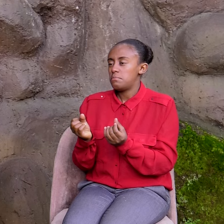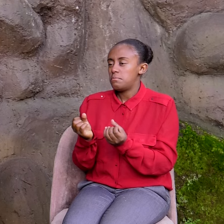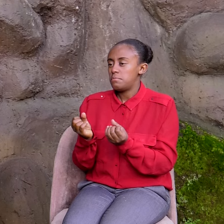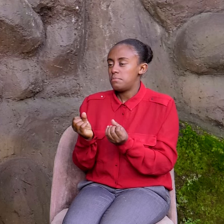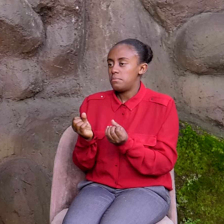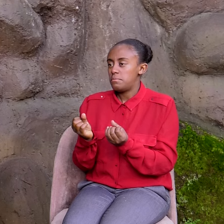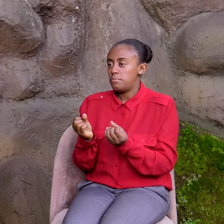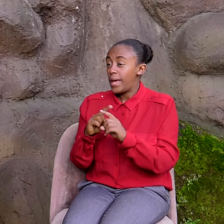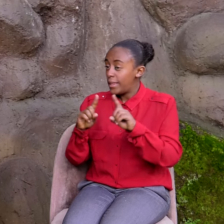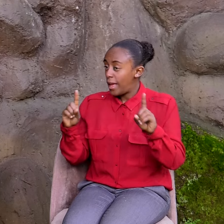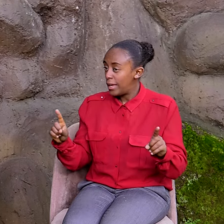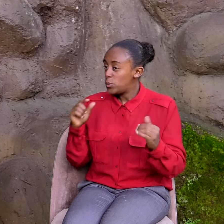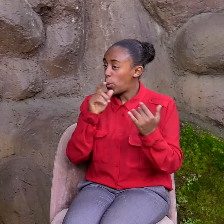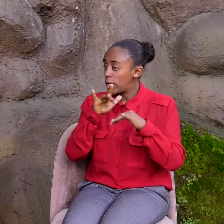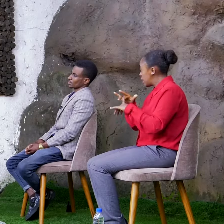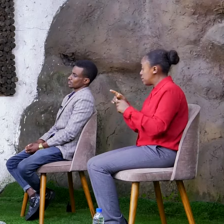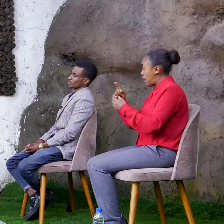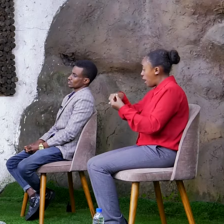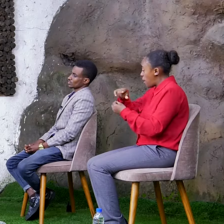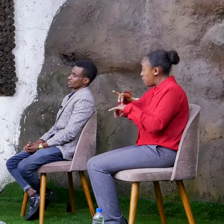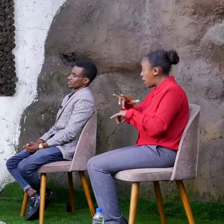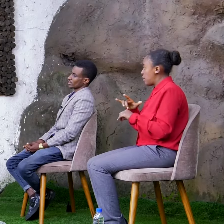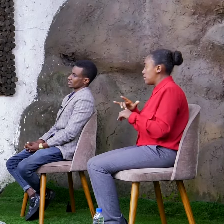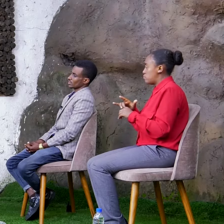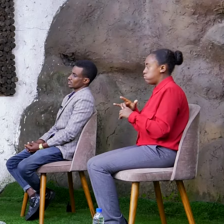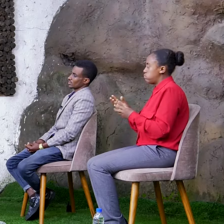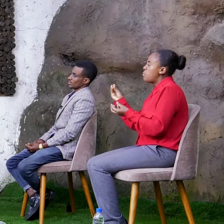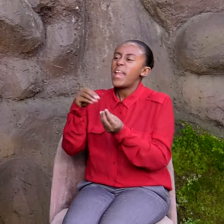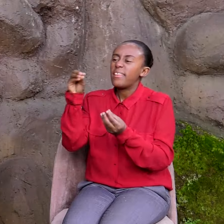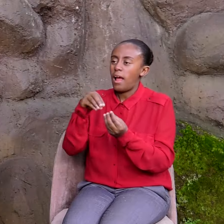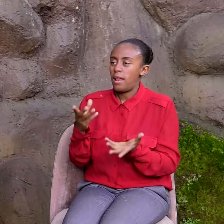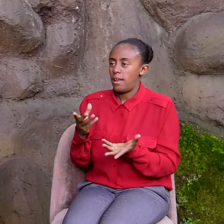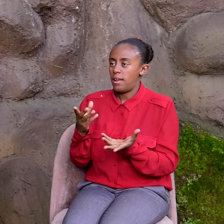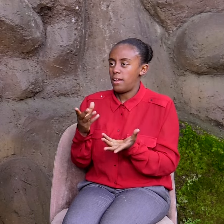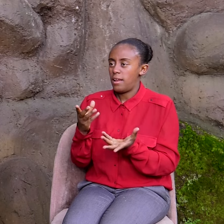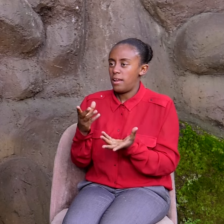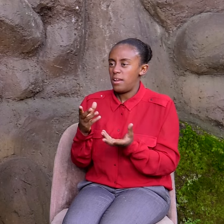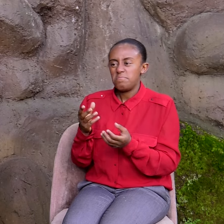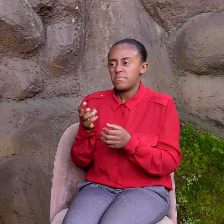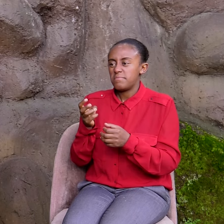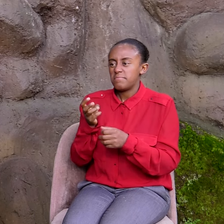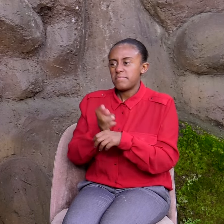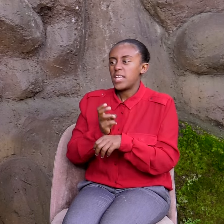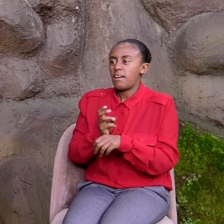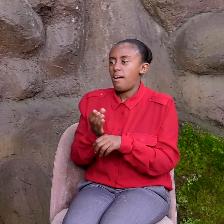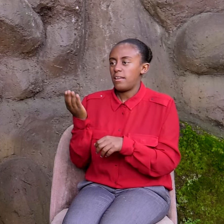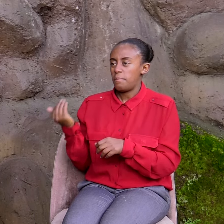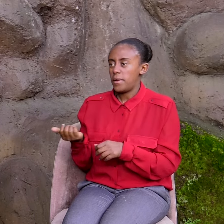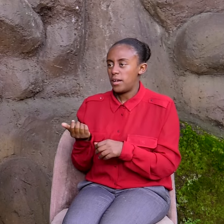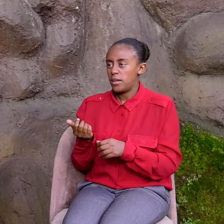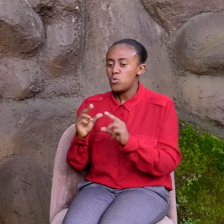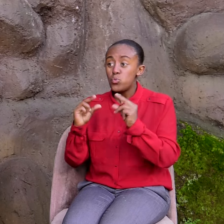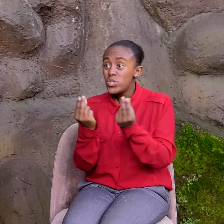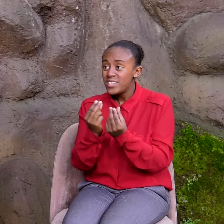ጦርነት አውድ ባለበት አካባቢ ማለት ነው ይበረታል። እሱም አሰቃቂ ነበር። በቡድን